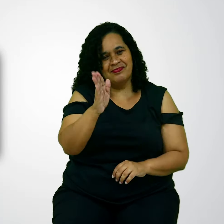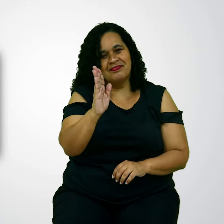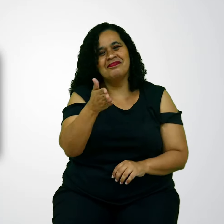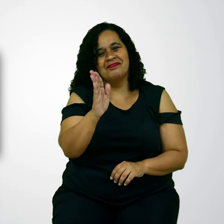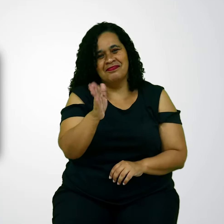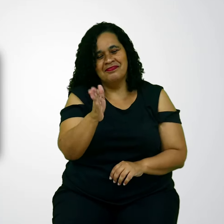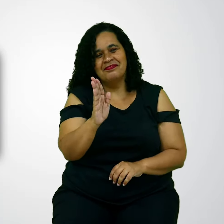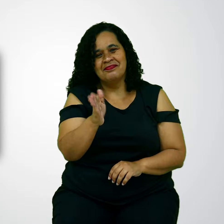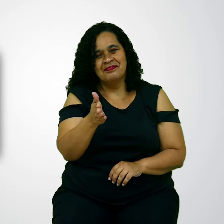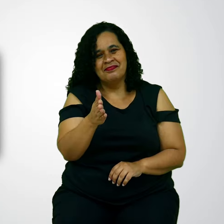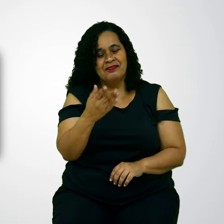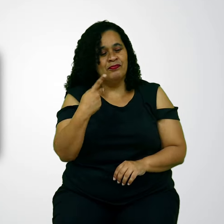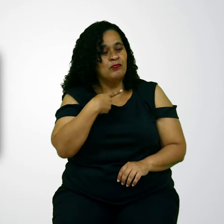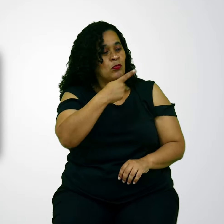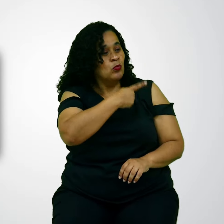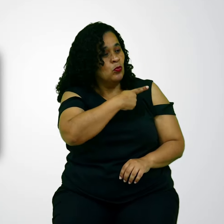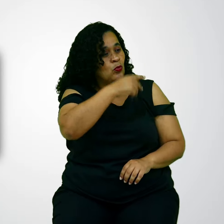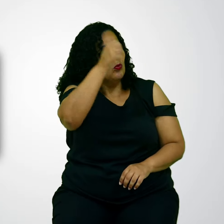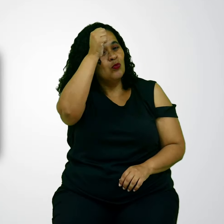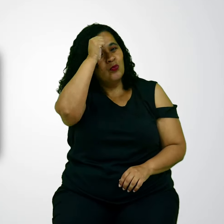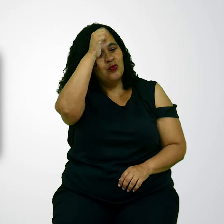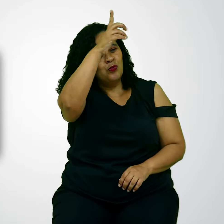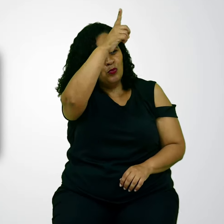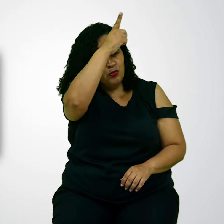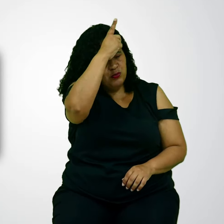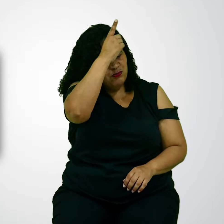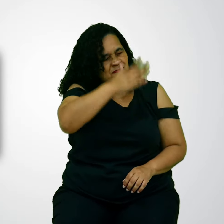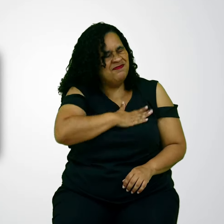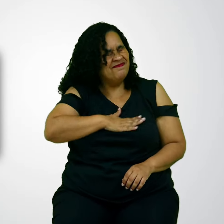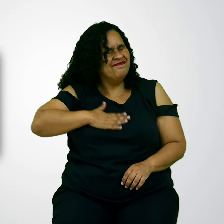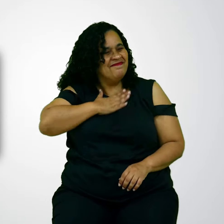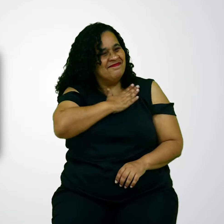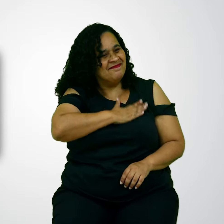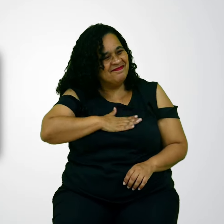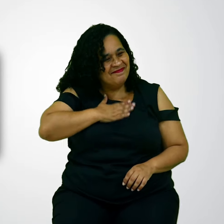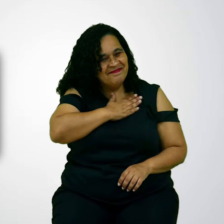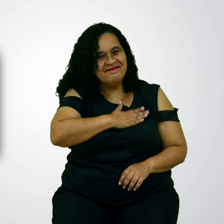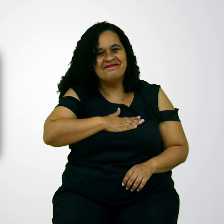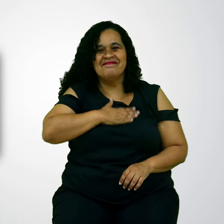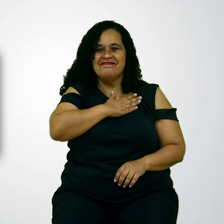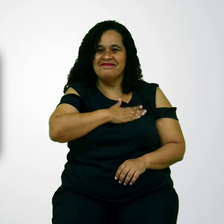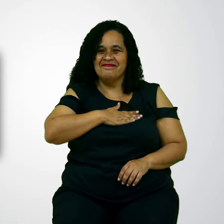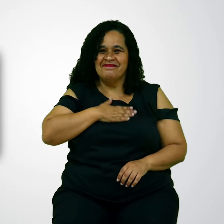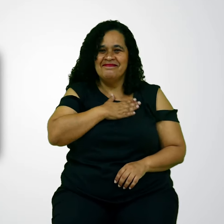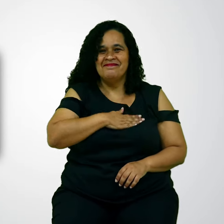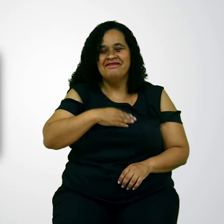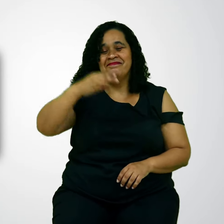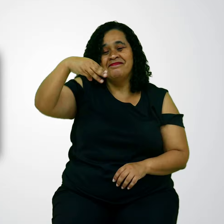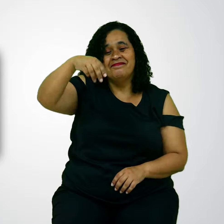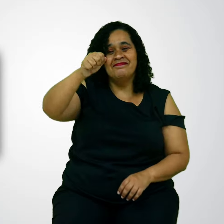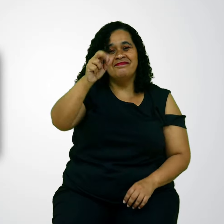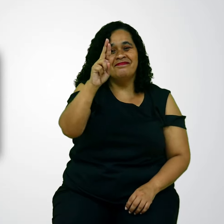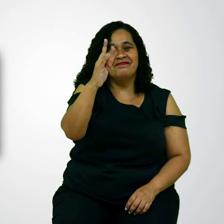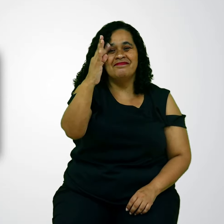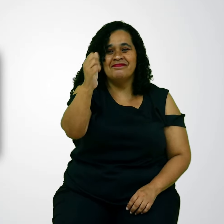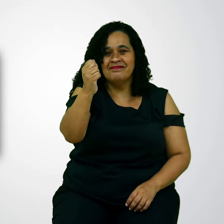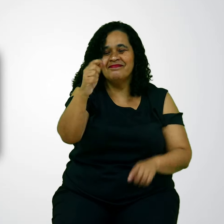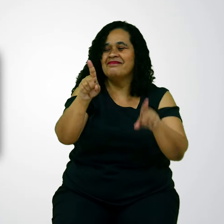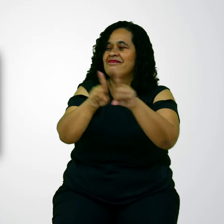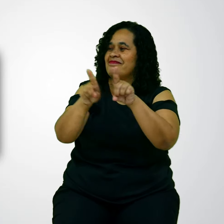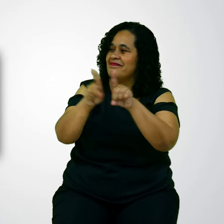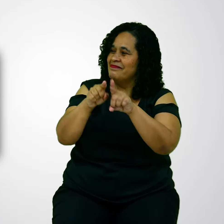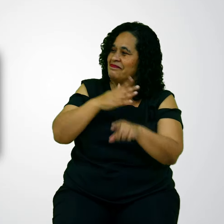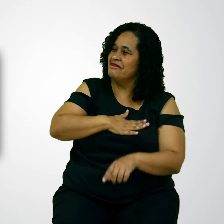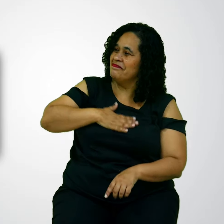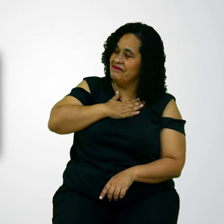Pastor Adelmilson, um prazer recebê-lo aqui. Marta, um prazer recebê-la. Cassiano. Mas eu ainda tenho uma